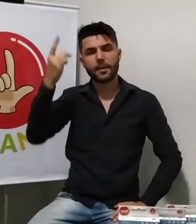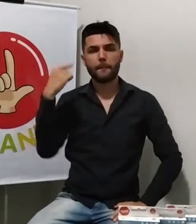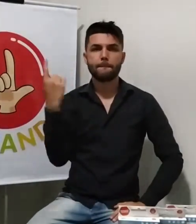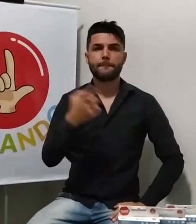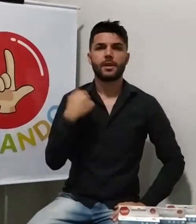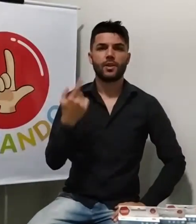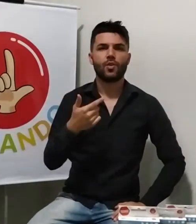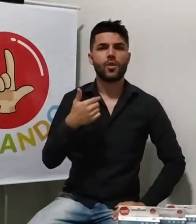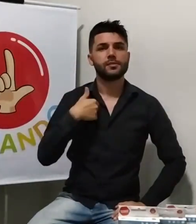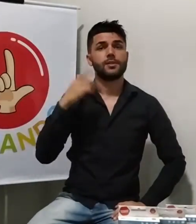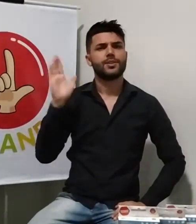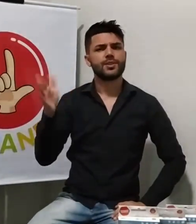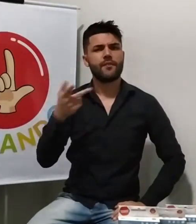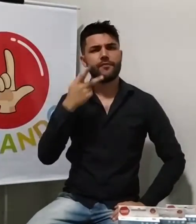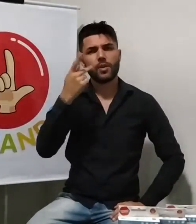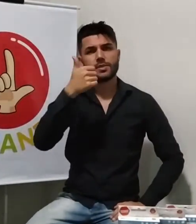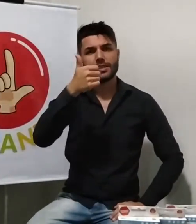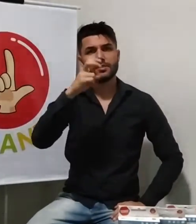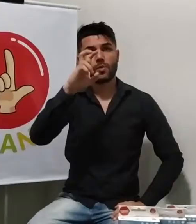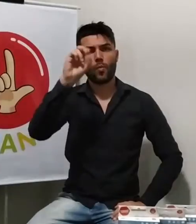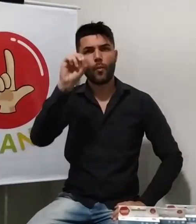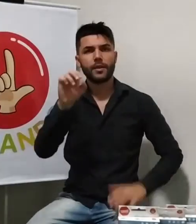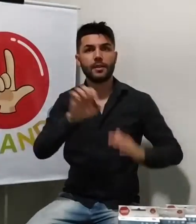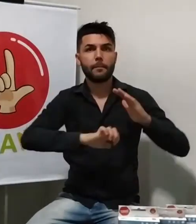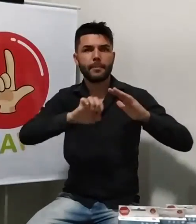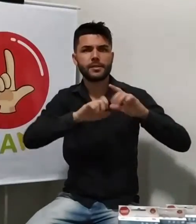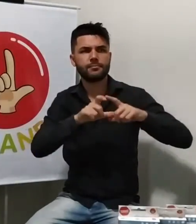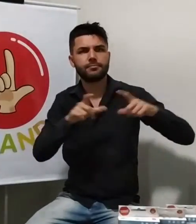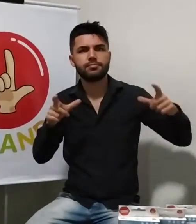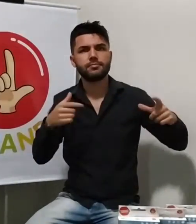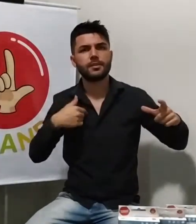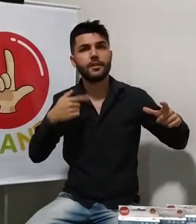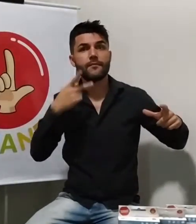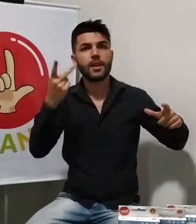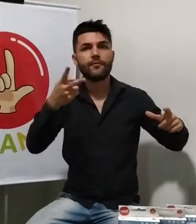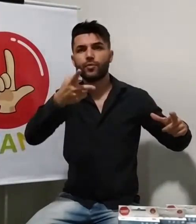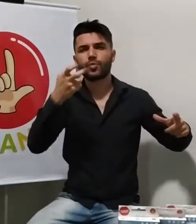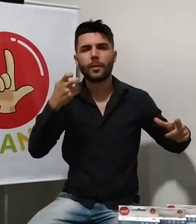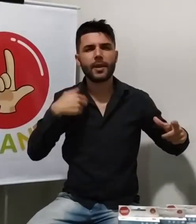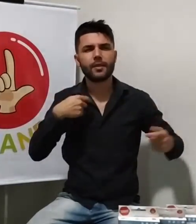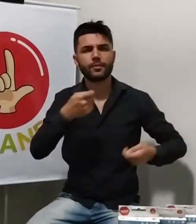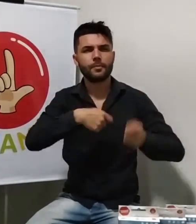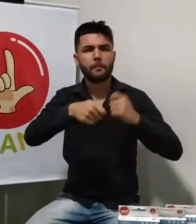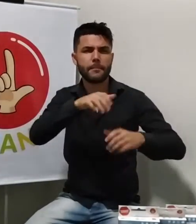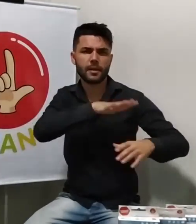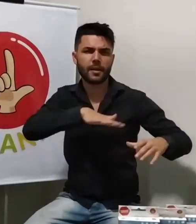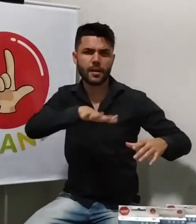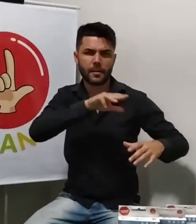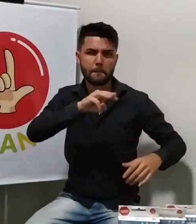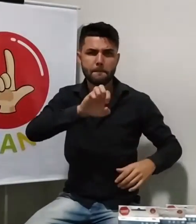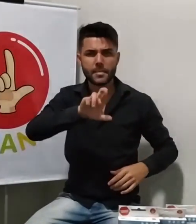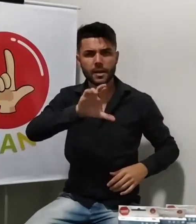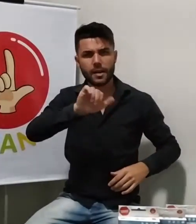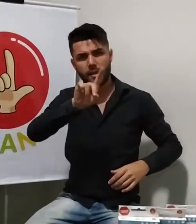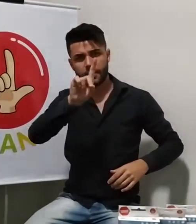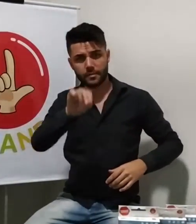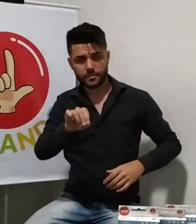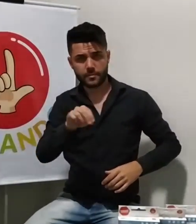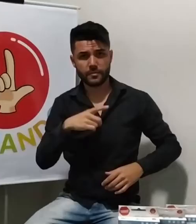gente é um grupo hoje, né? Porque a gente teve alguns produtos que acabaram virando spin-offs aqui dentro da empresa. Acabou gerando outras empresas,